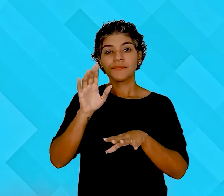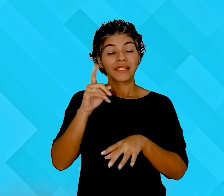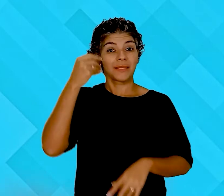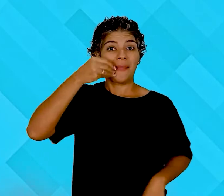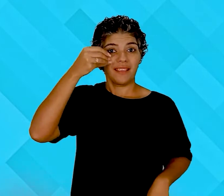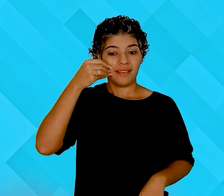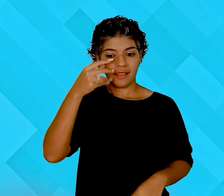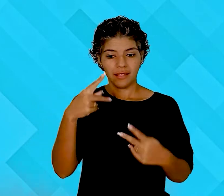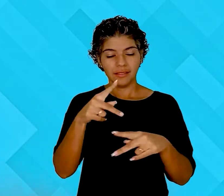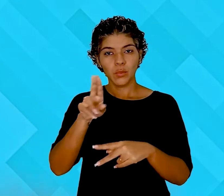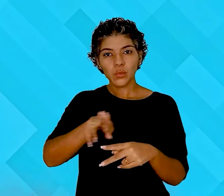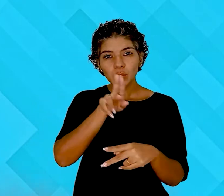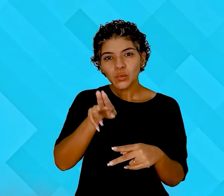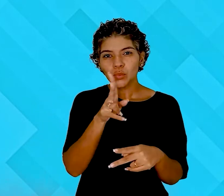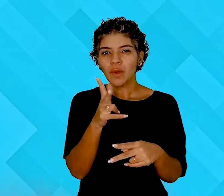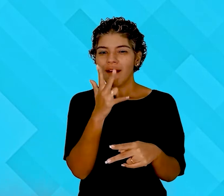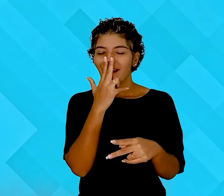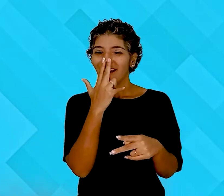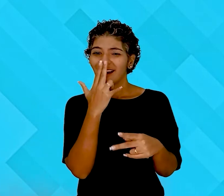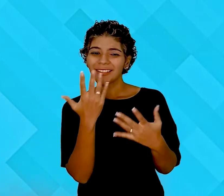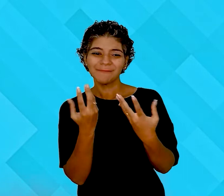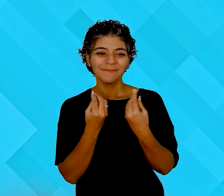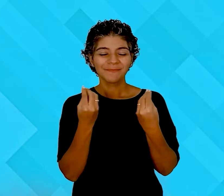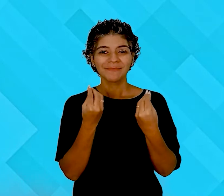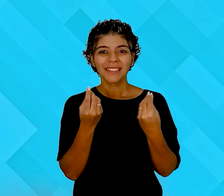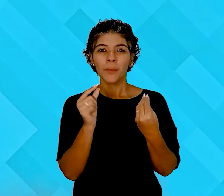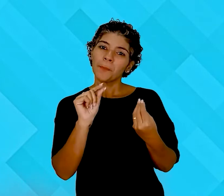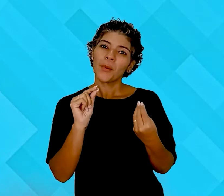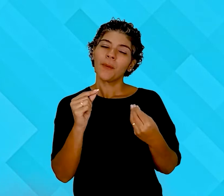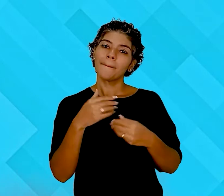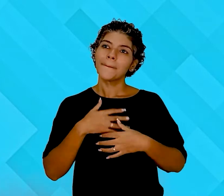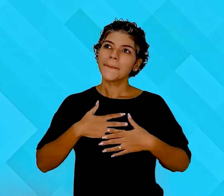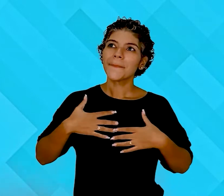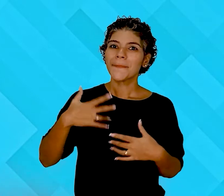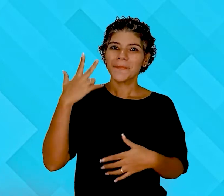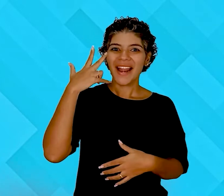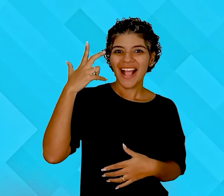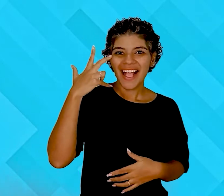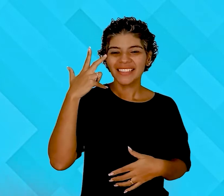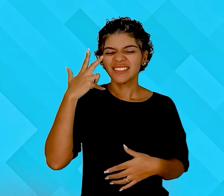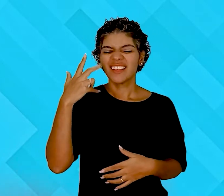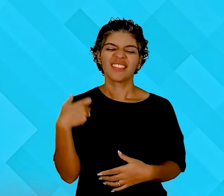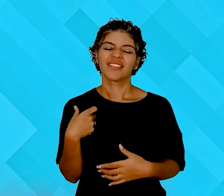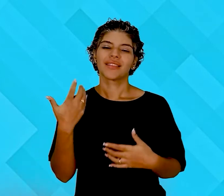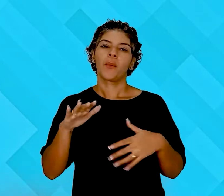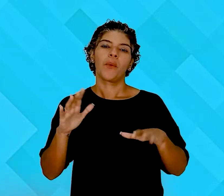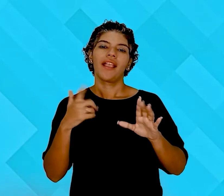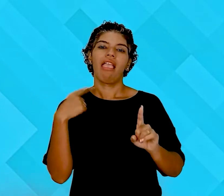conveniente, minimamente prazerosa no digital, a gente não quer furar bolha. Porque olha só, olha essa lógica. As ferramentas,